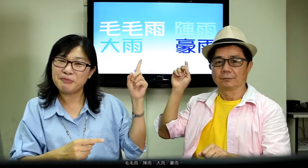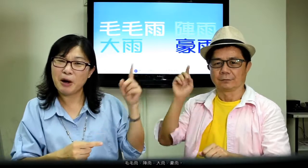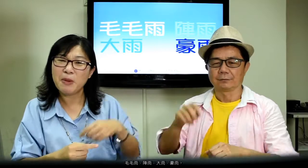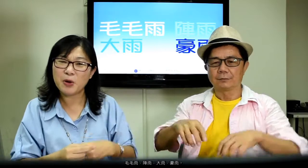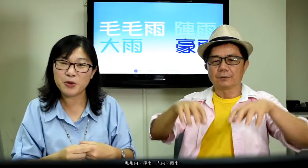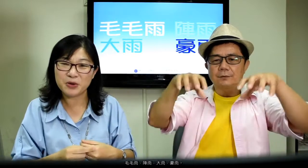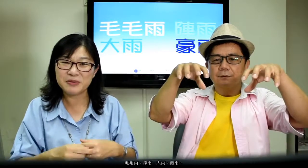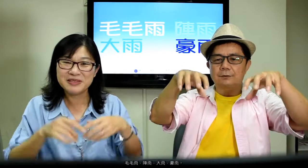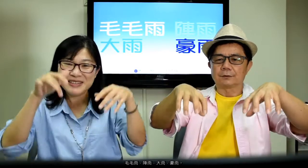毛毛雨，